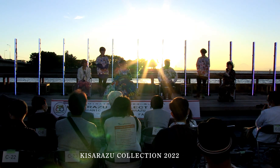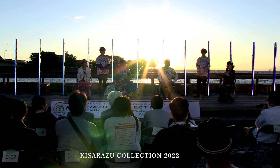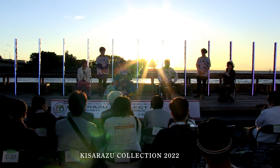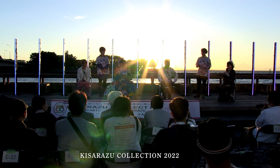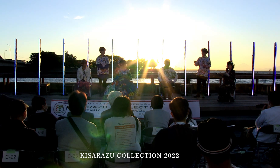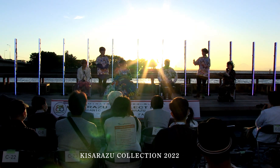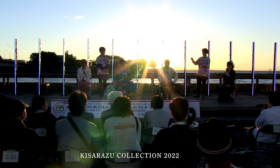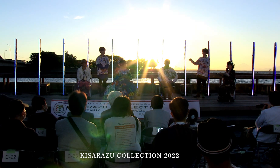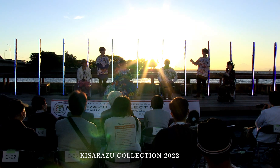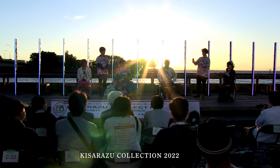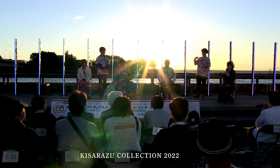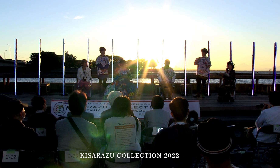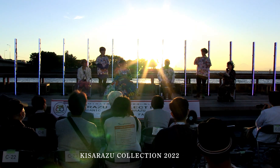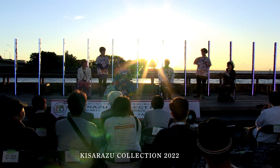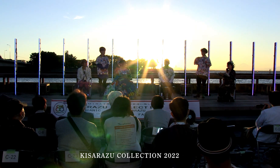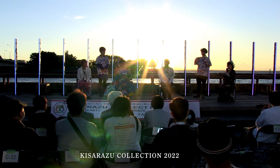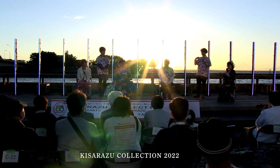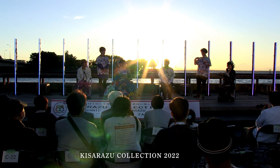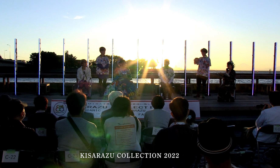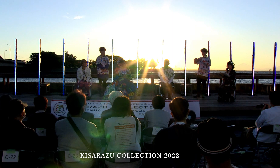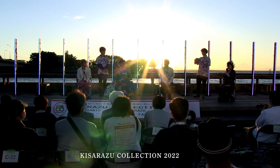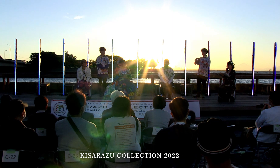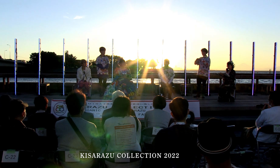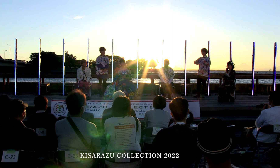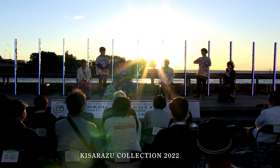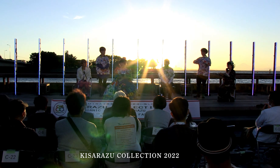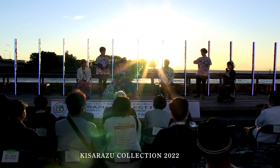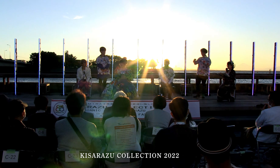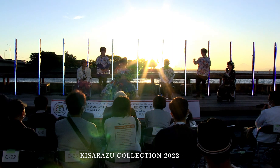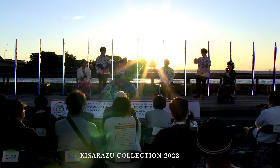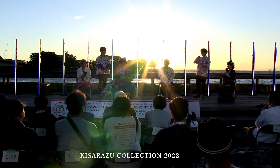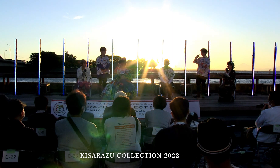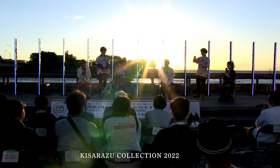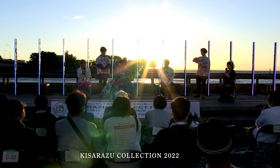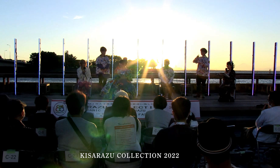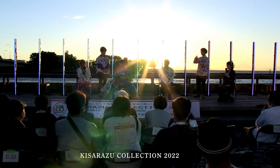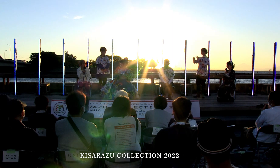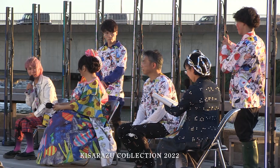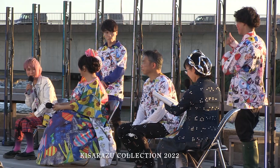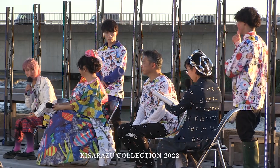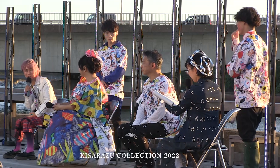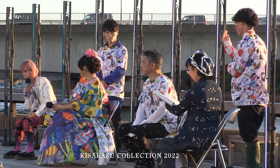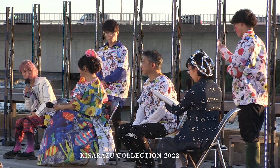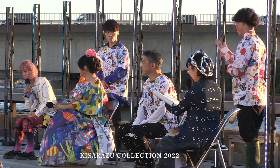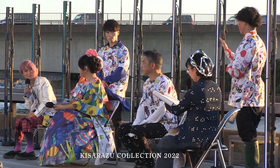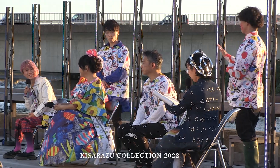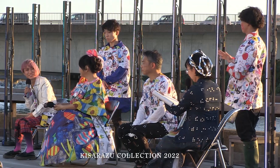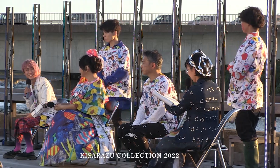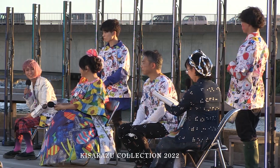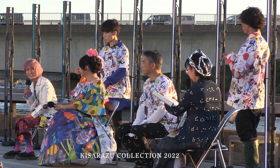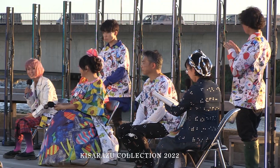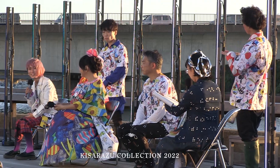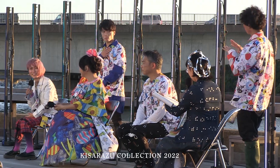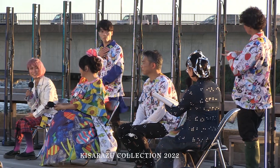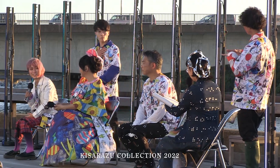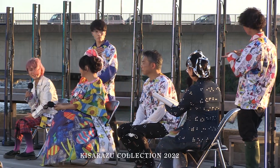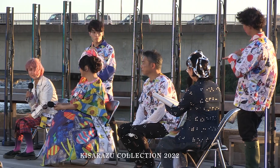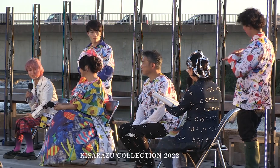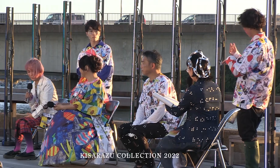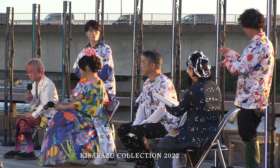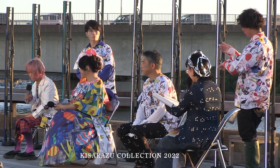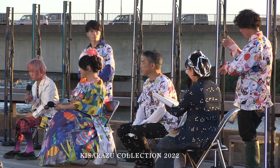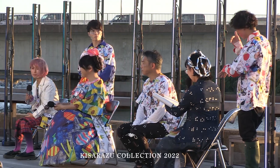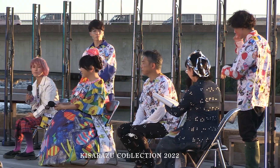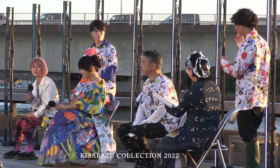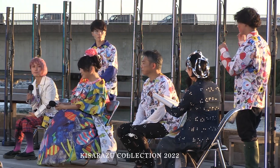それではファッションデザイナー天母の鶴田さんにご質問させていただきます。はい、本日はとても素晴らしい